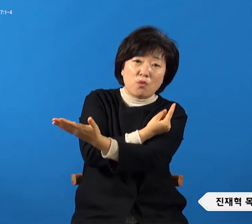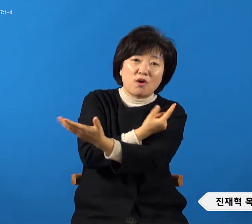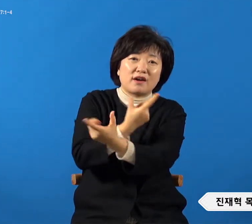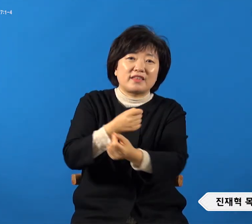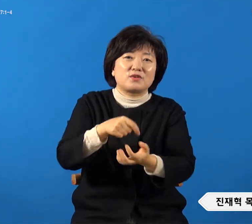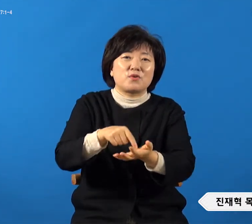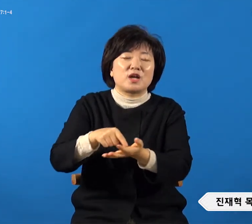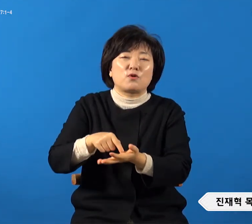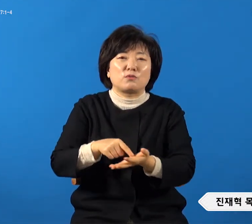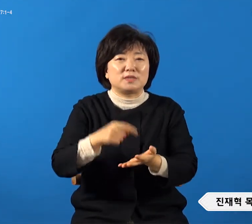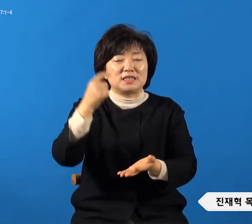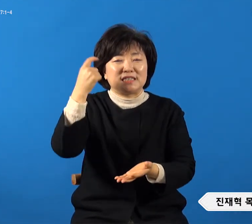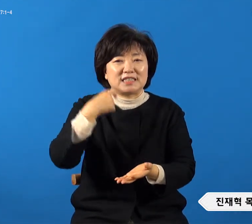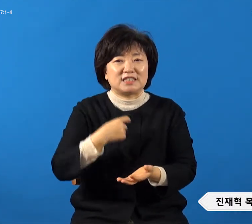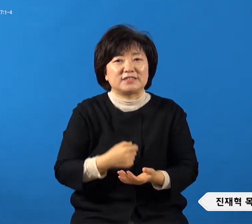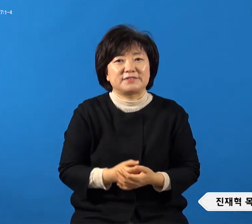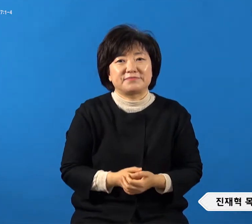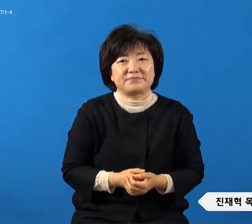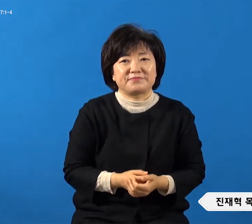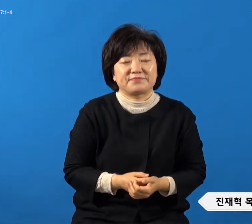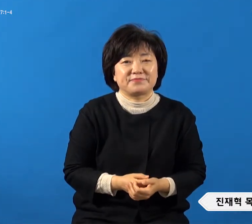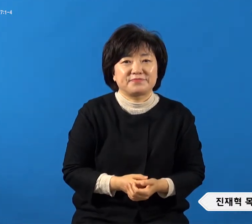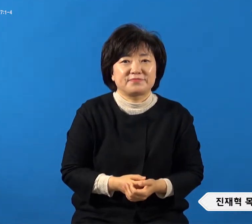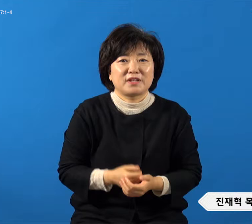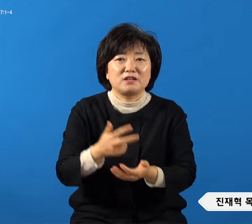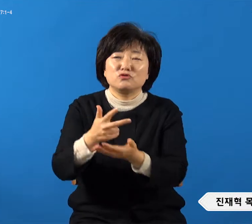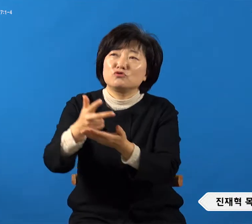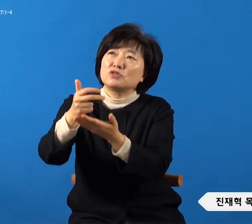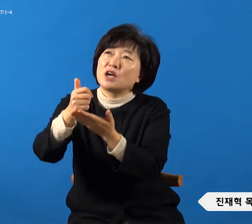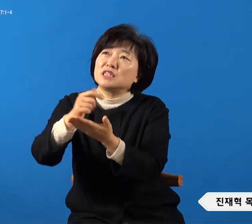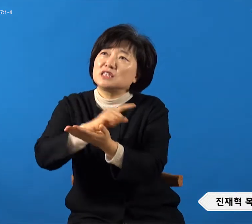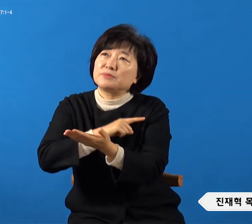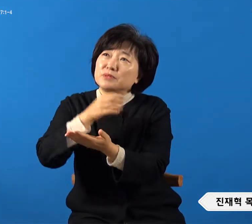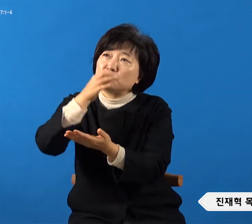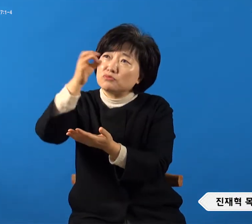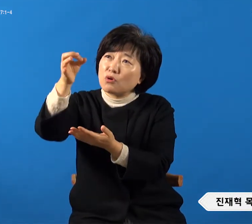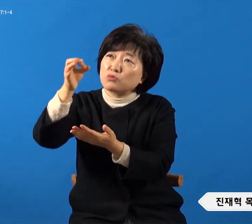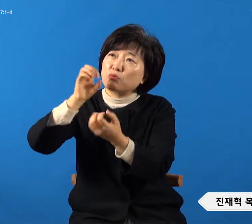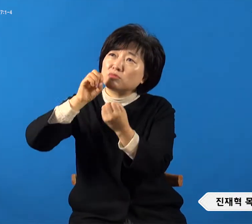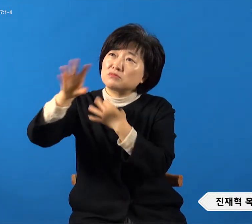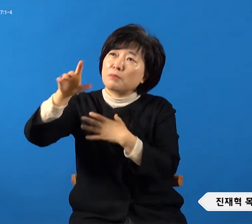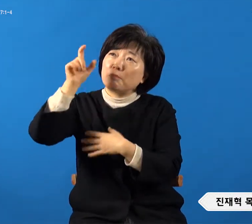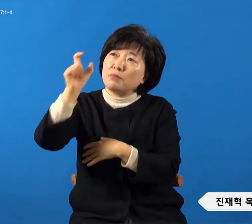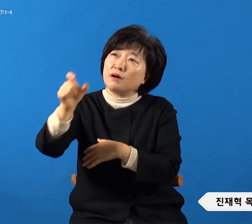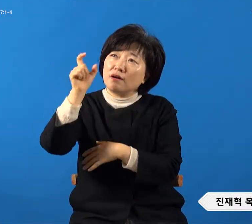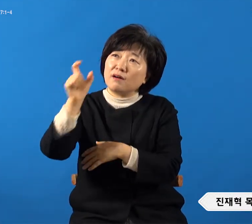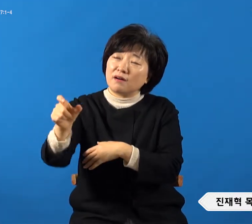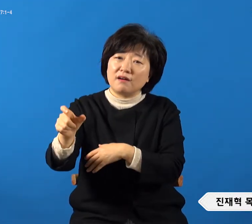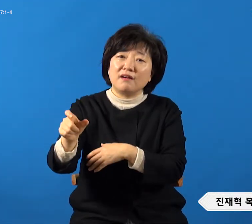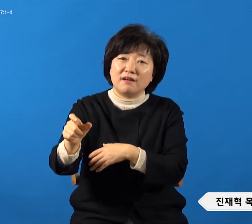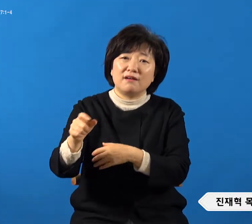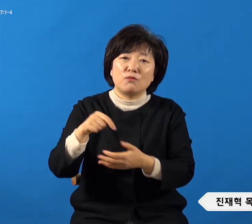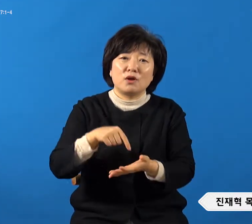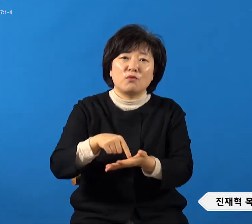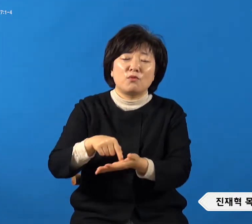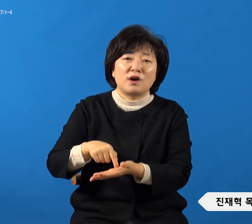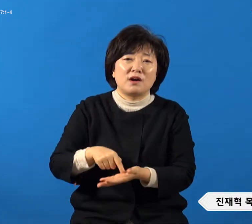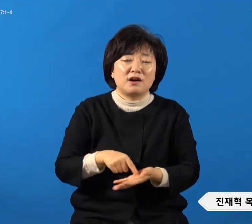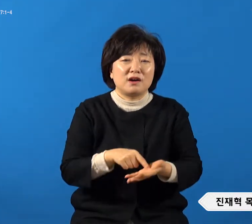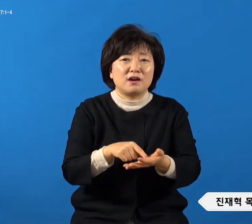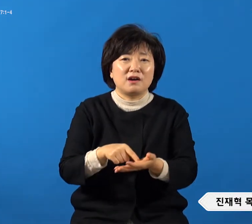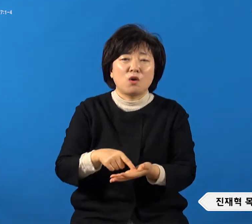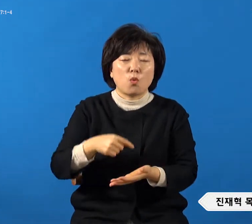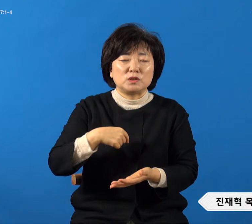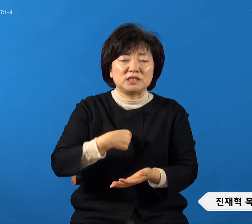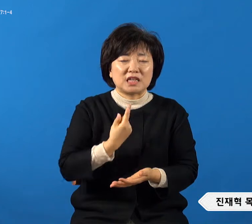같은 외로움을 느끼기도 합니다. 주님의 이름을 불러도 응답하지 않는 것 같은 외로움 가운데